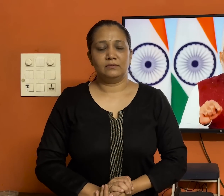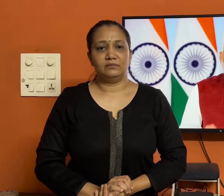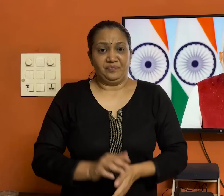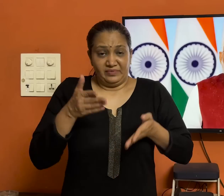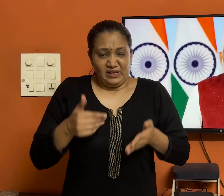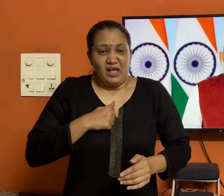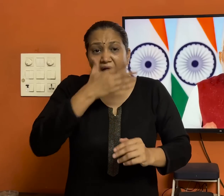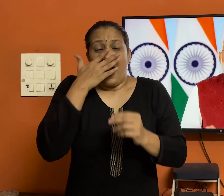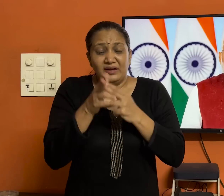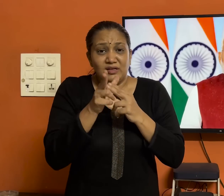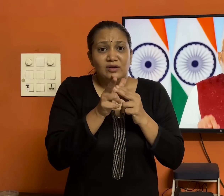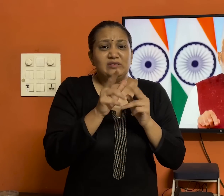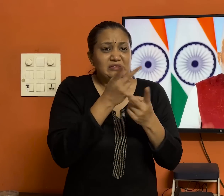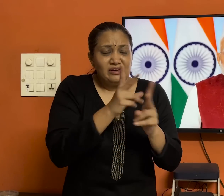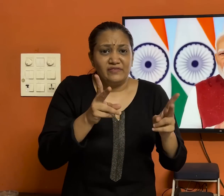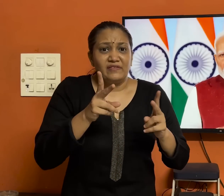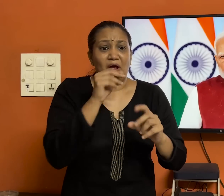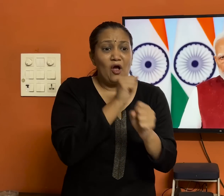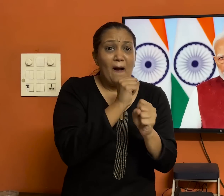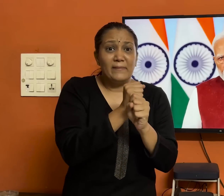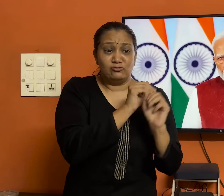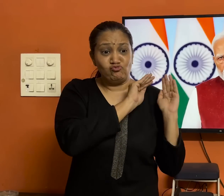हम आतंक की सरपरस्त सरकार